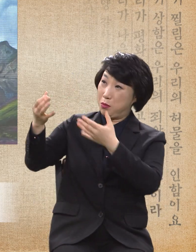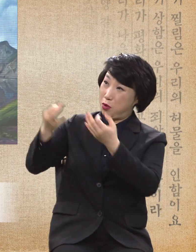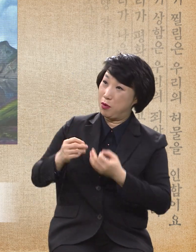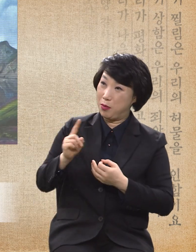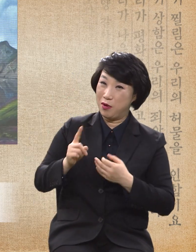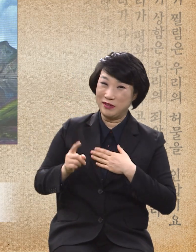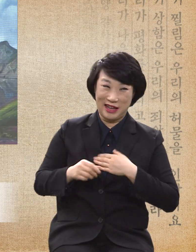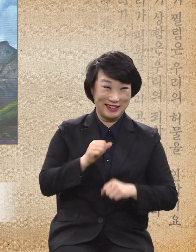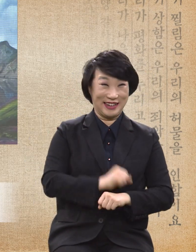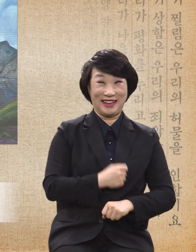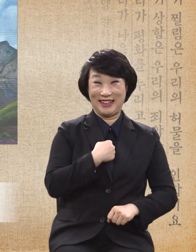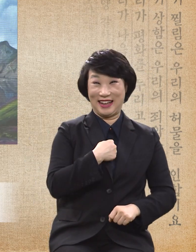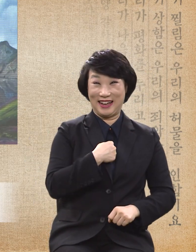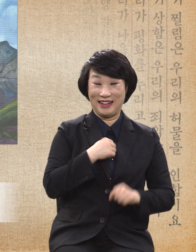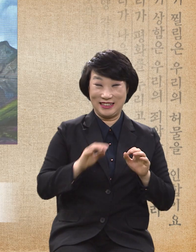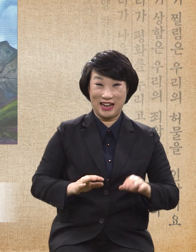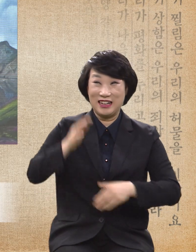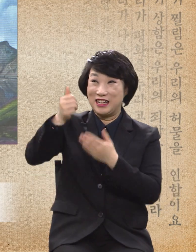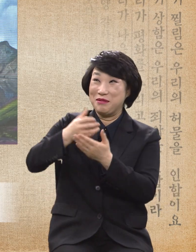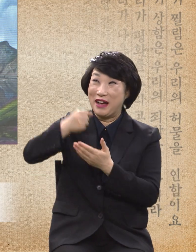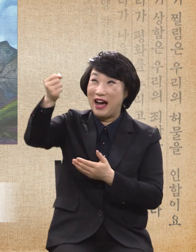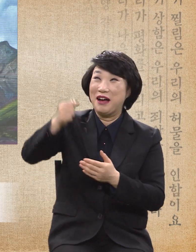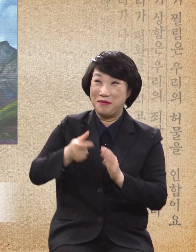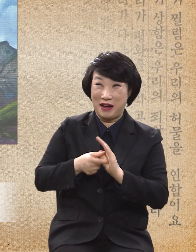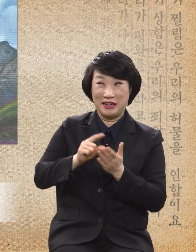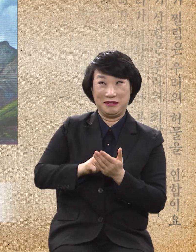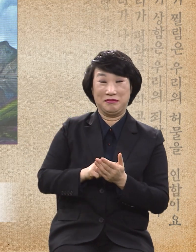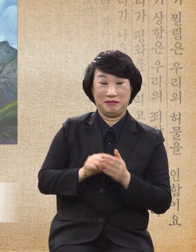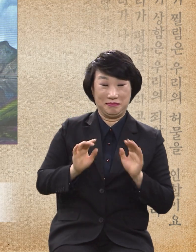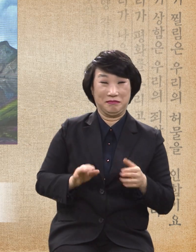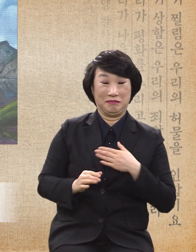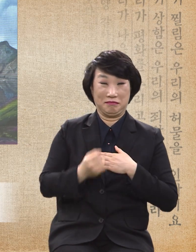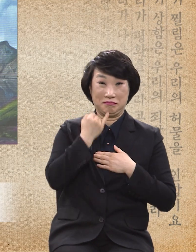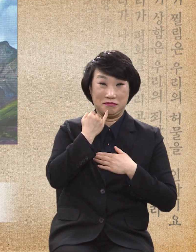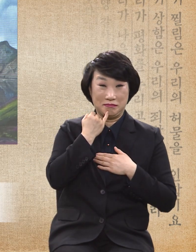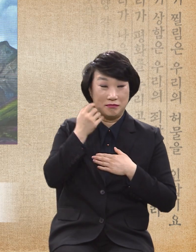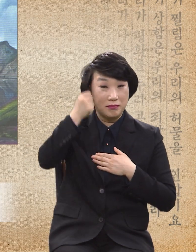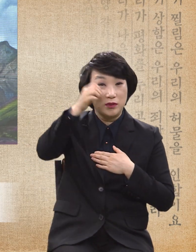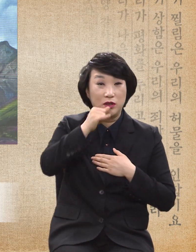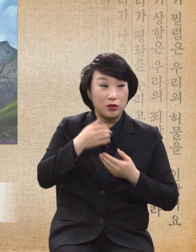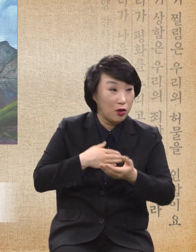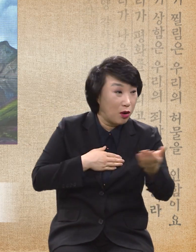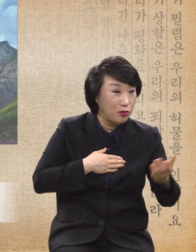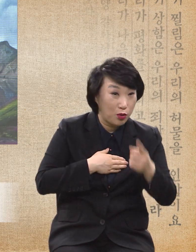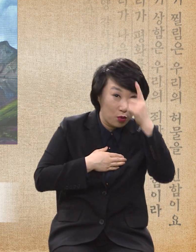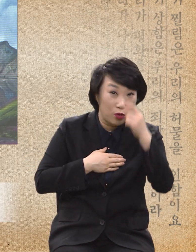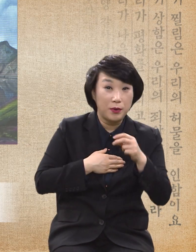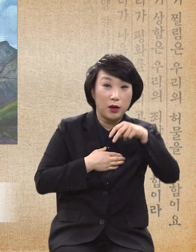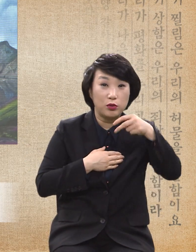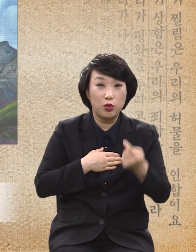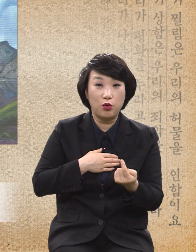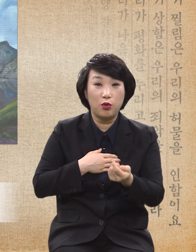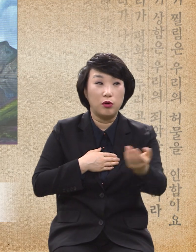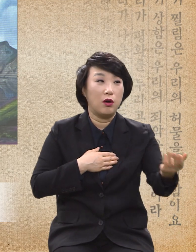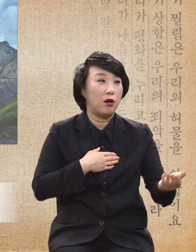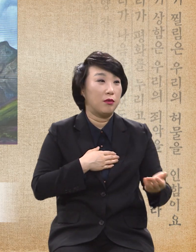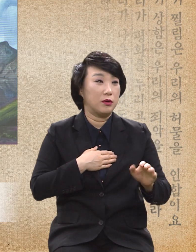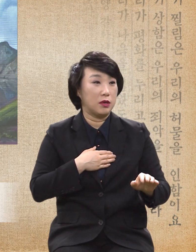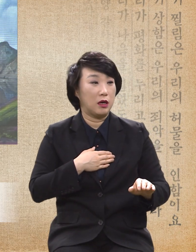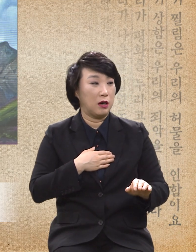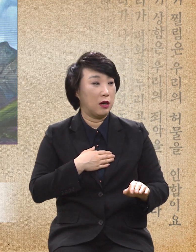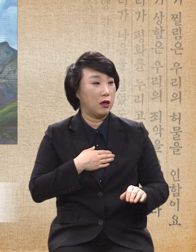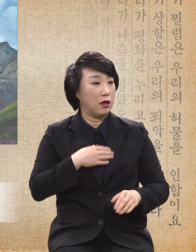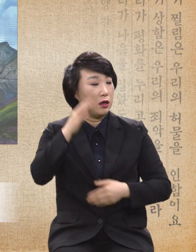나는 잘했는데 하나님이 받으실 만했는데 하고 여러분들이 우게 될지라도